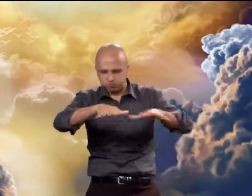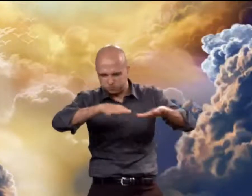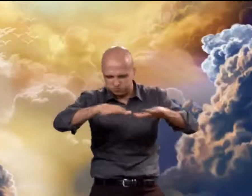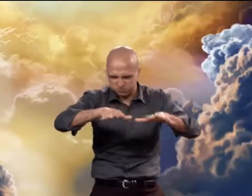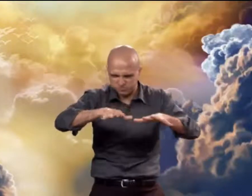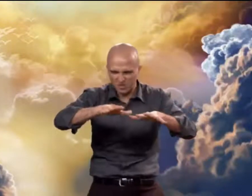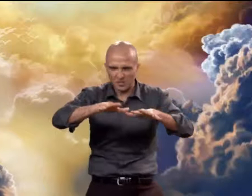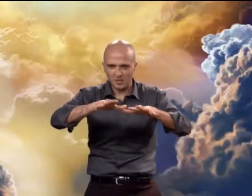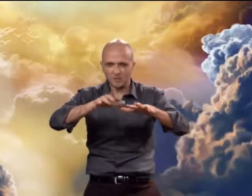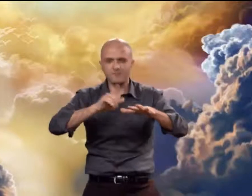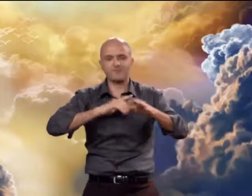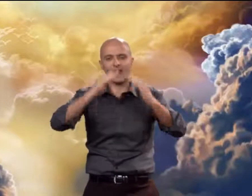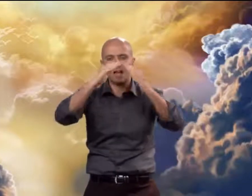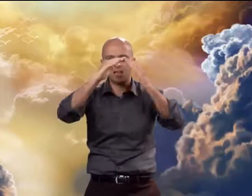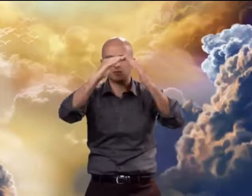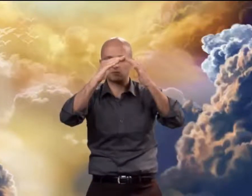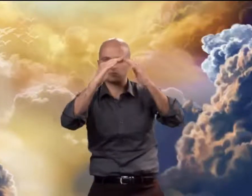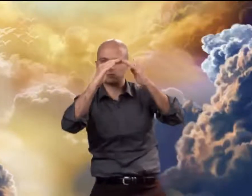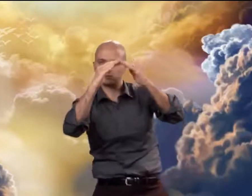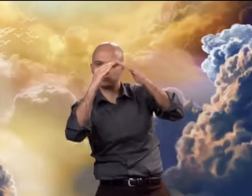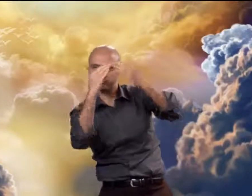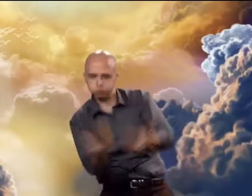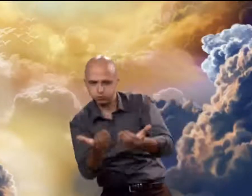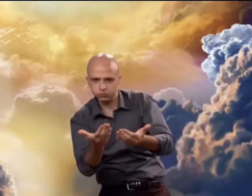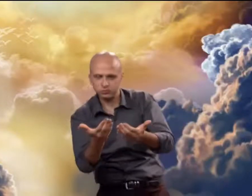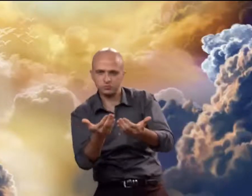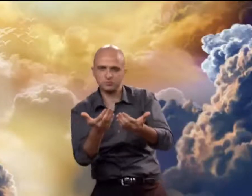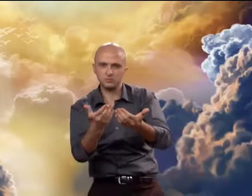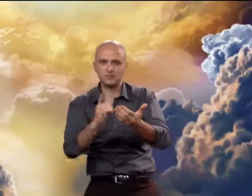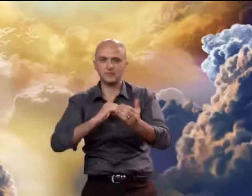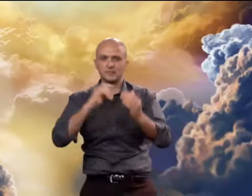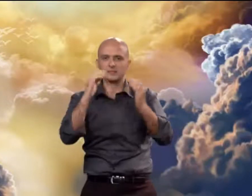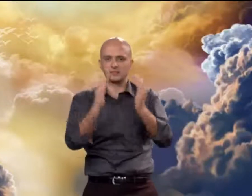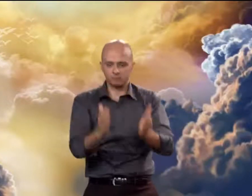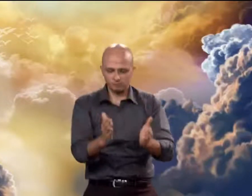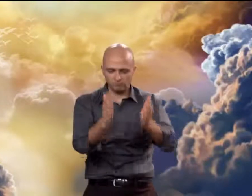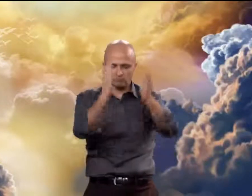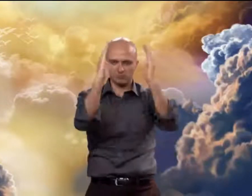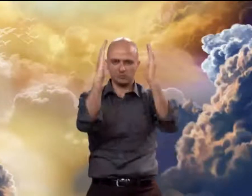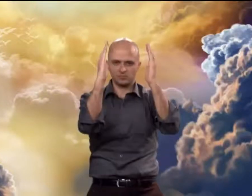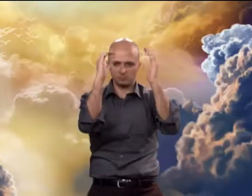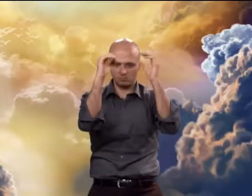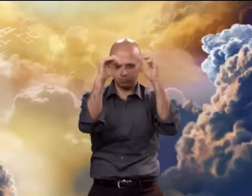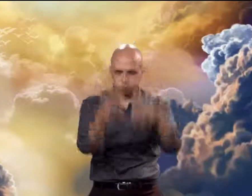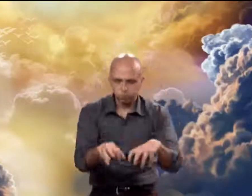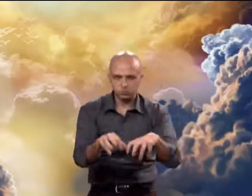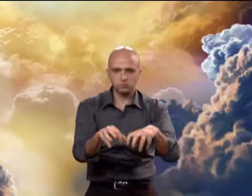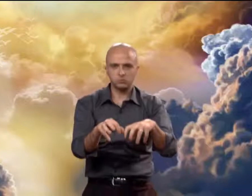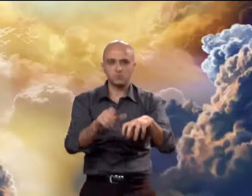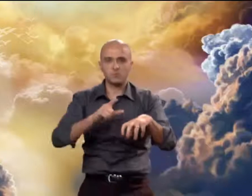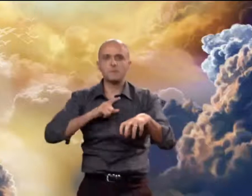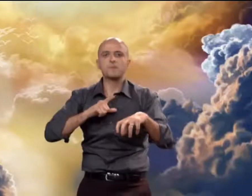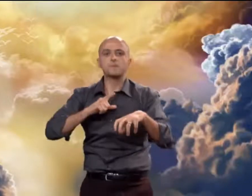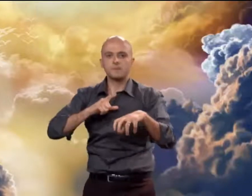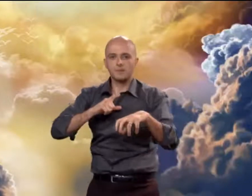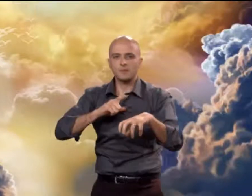violento choque derrubou a maior parte da cidade. Em um período de aproximadamente 6 minutos, morreram 60